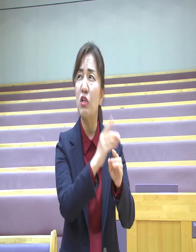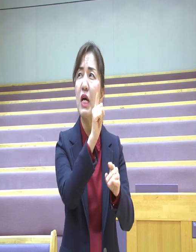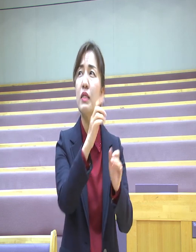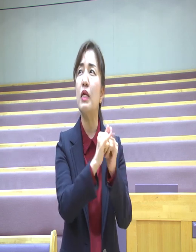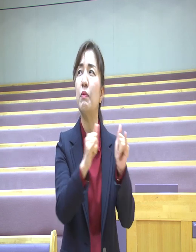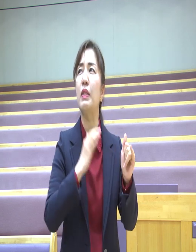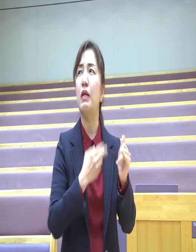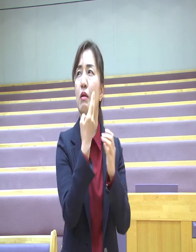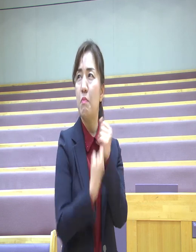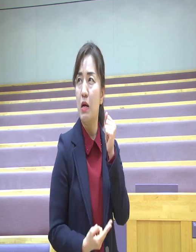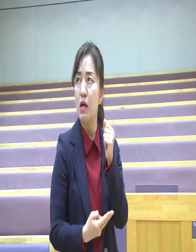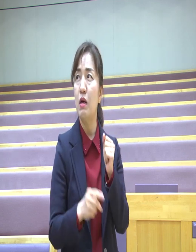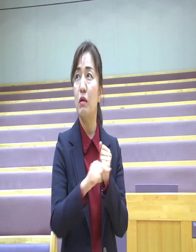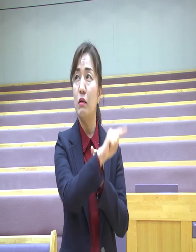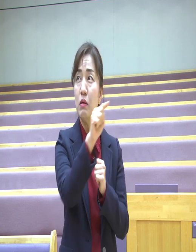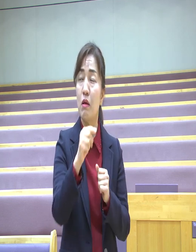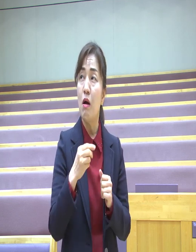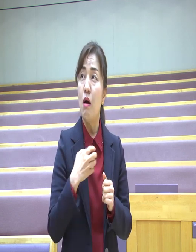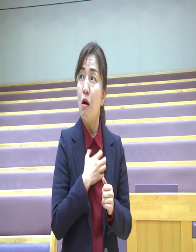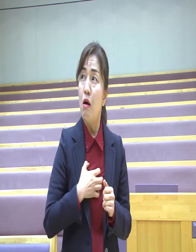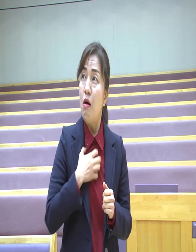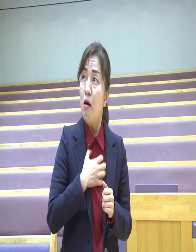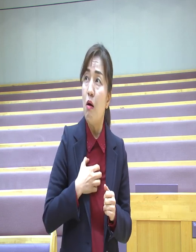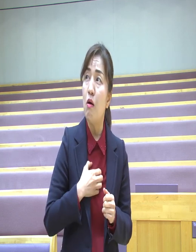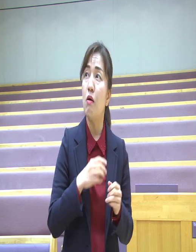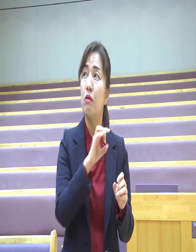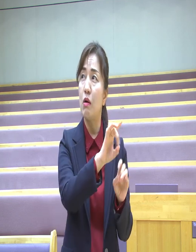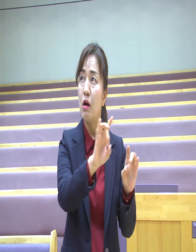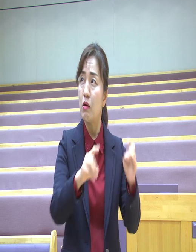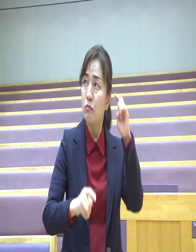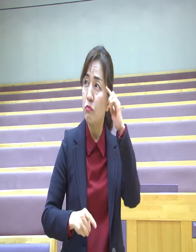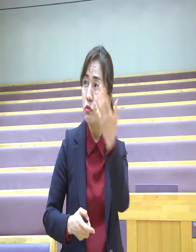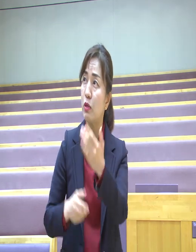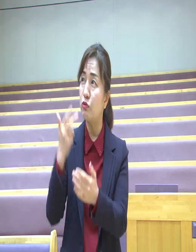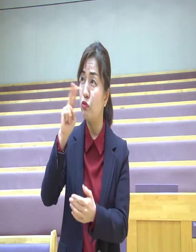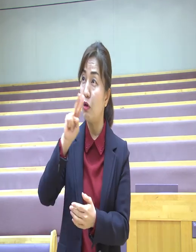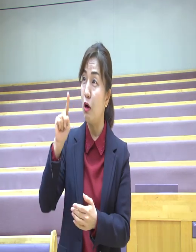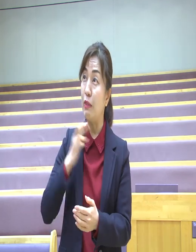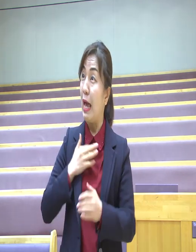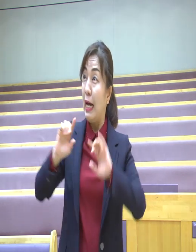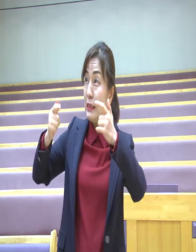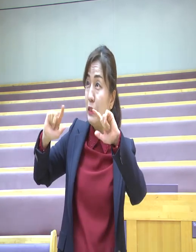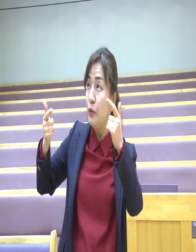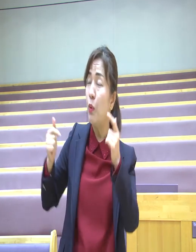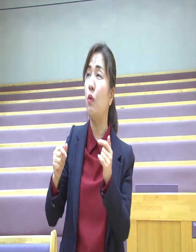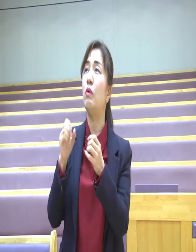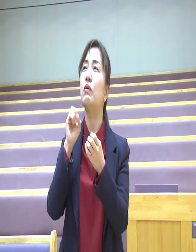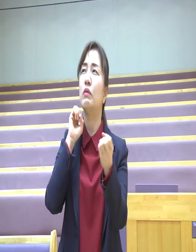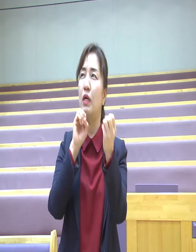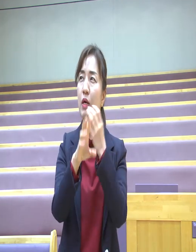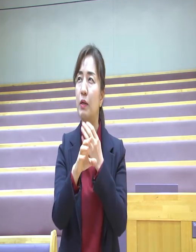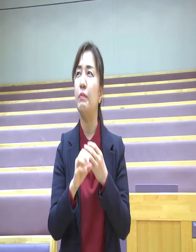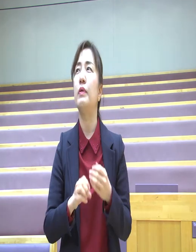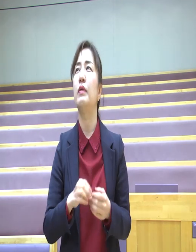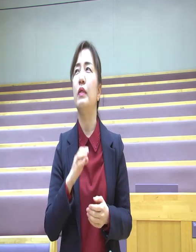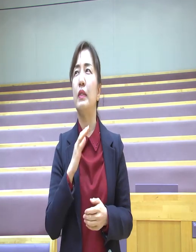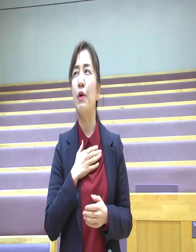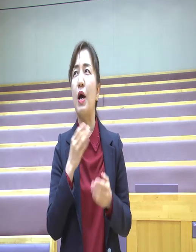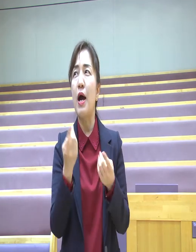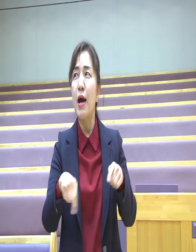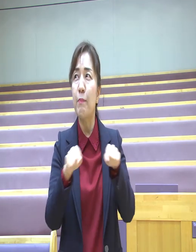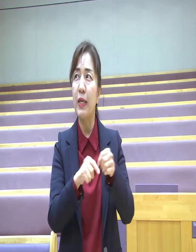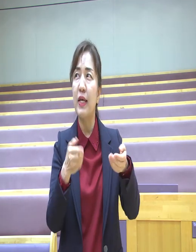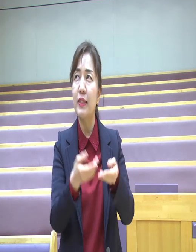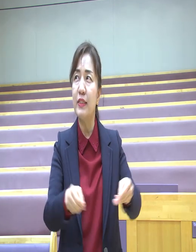사람이 나를 팔리라 하시니 그들이 몹시 근심하여 각각 여짜오되 주여 나는 아니지요. 대답하여